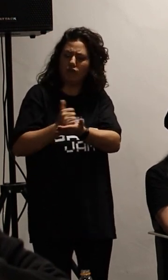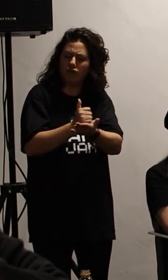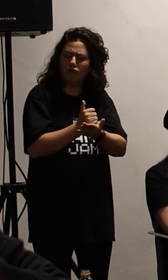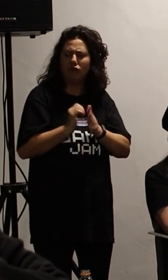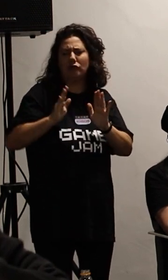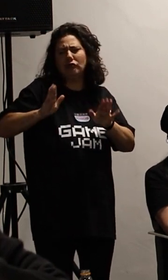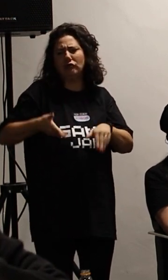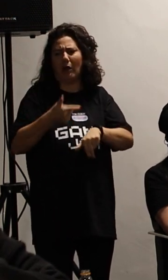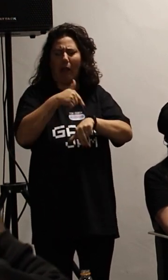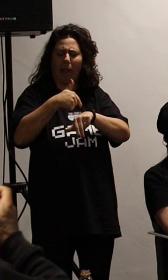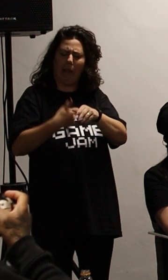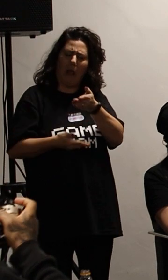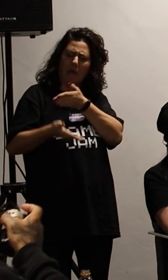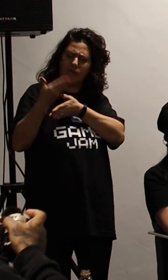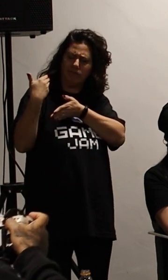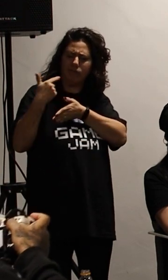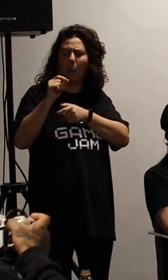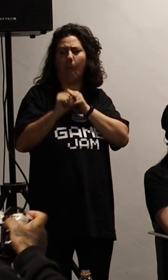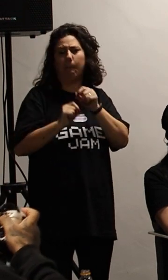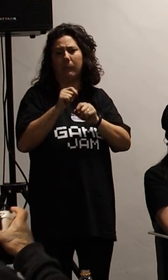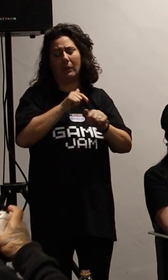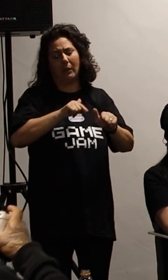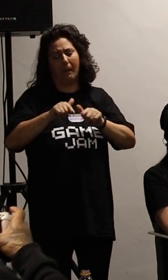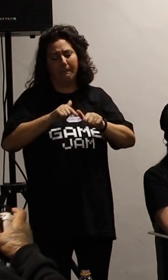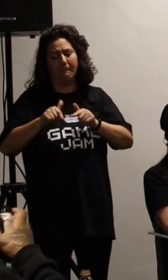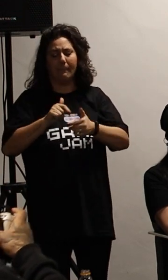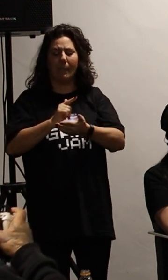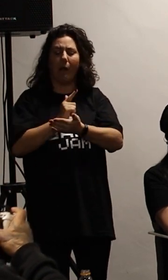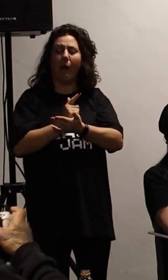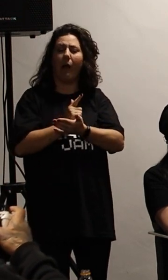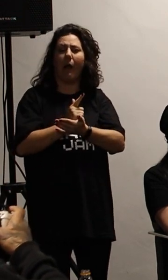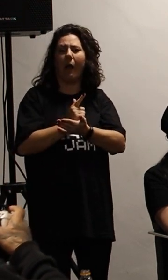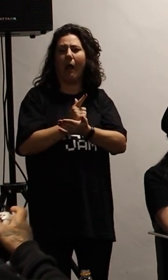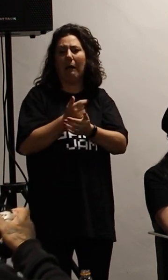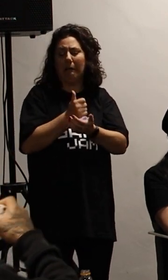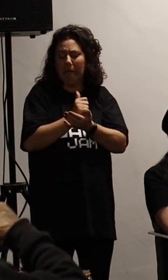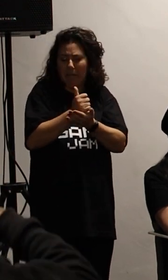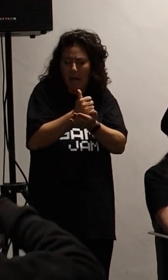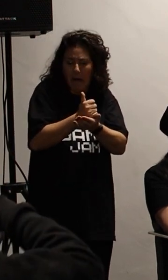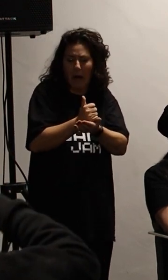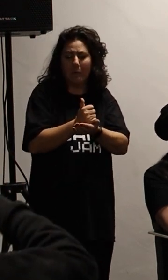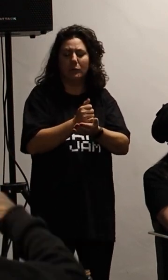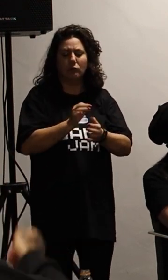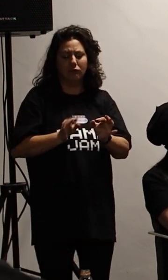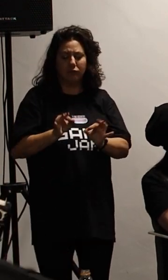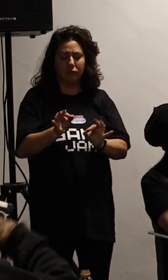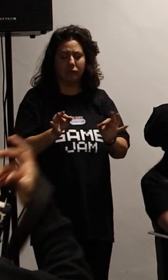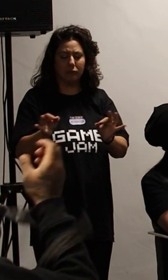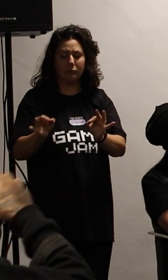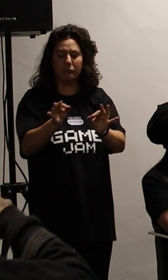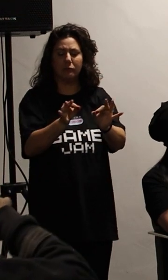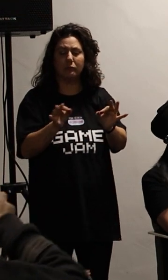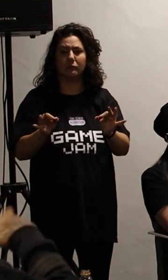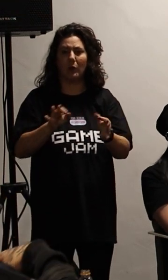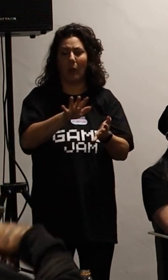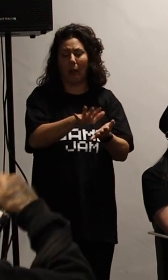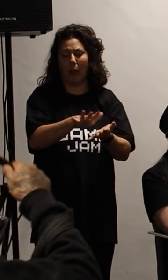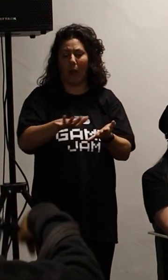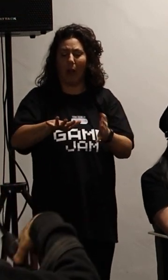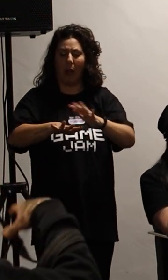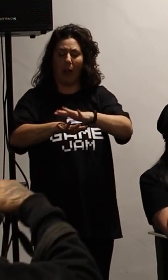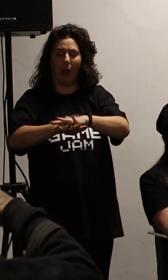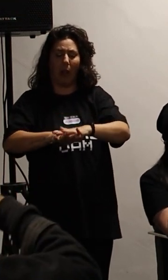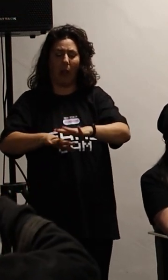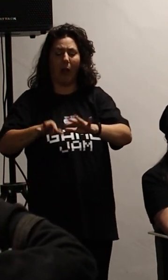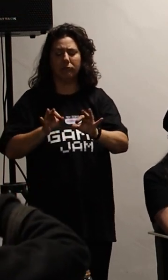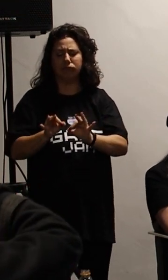de algum tempo que eu trabalhava com gamificação, então eu trabalhava com criação de jogos de tabuleiro. Então, eu